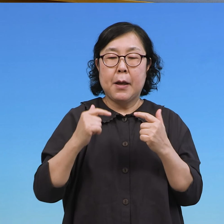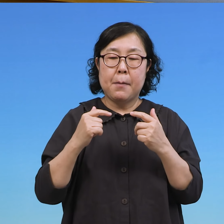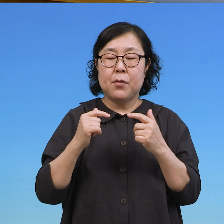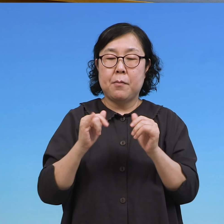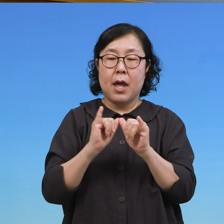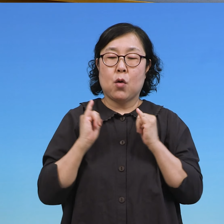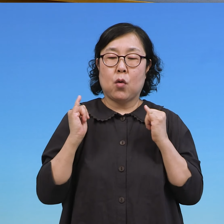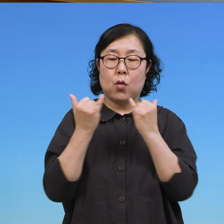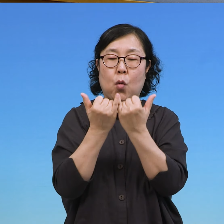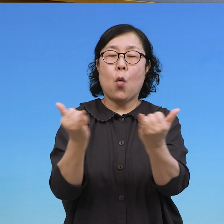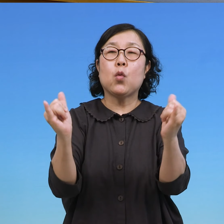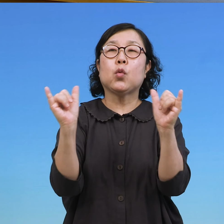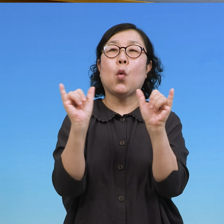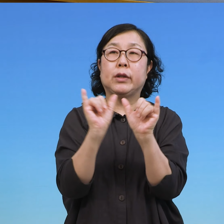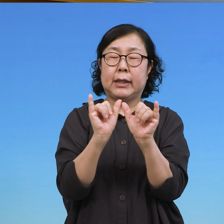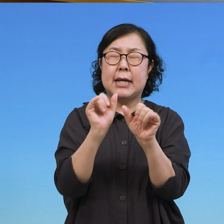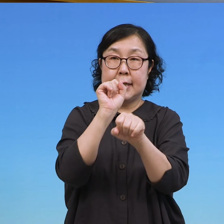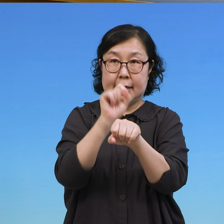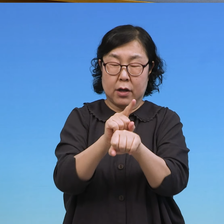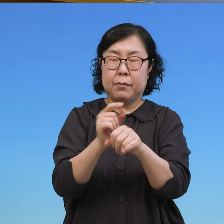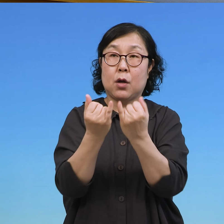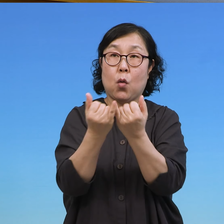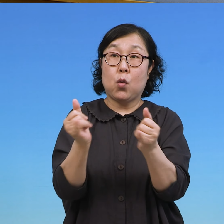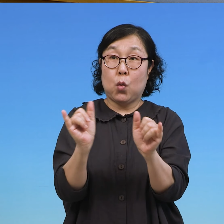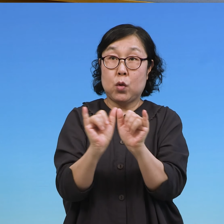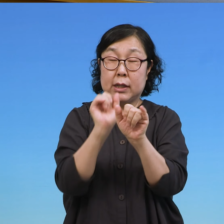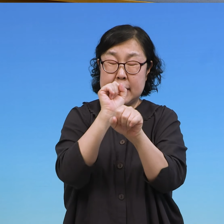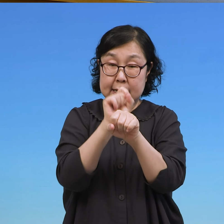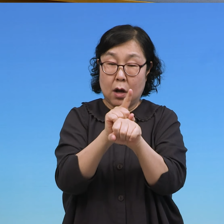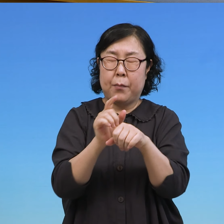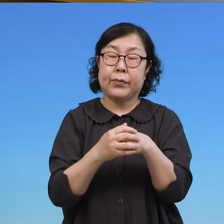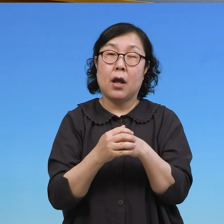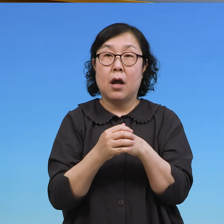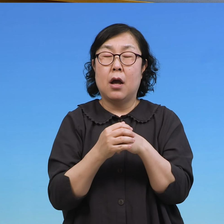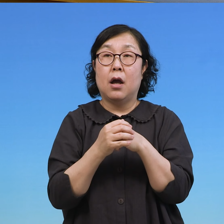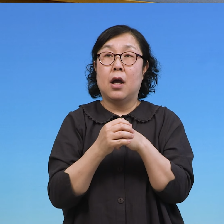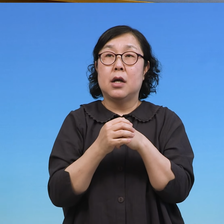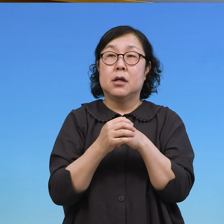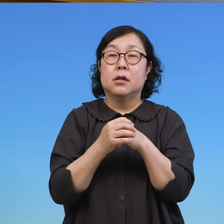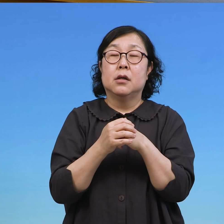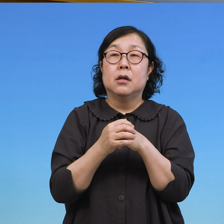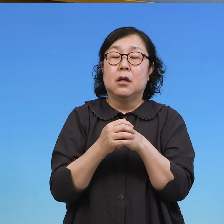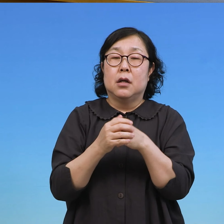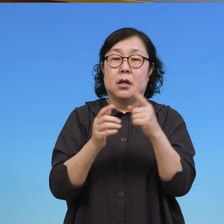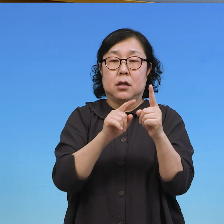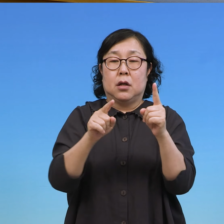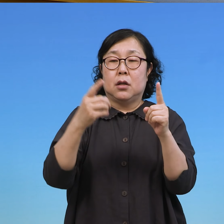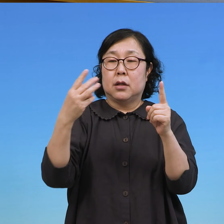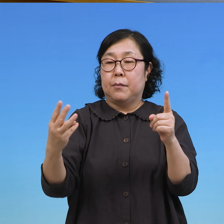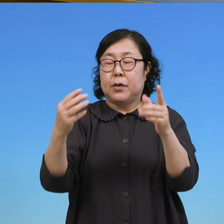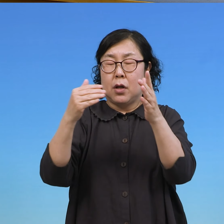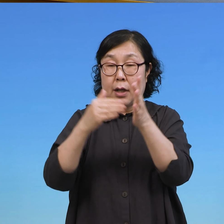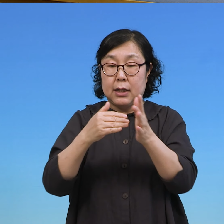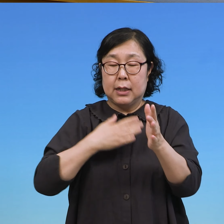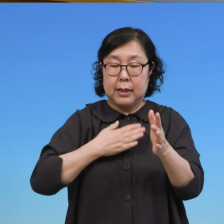기쁨의 공동체성입니다. 참 의미가 있는 게 뭐냐 하면은, 지금 1절부터